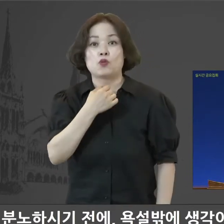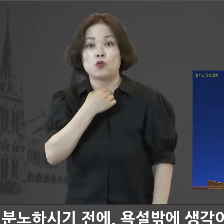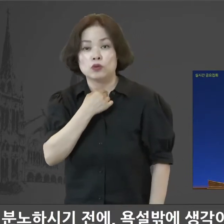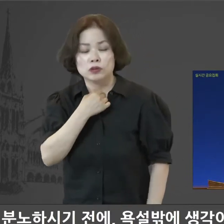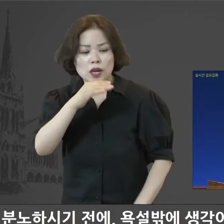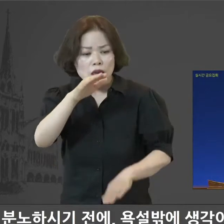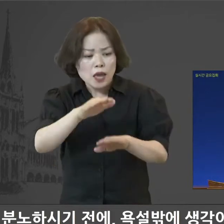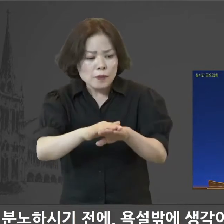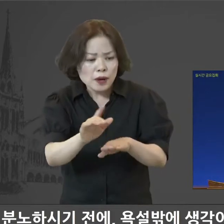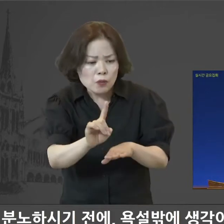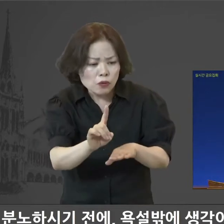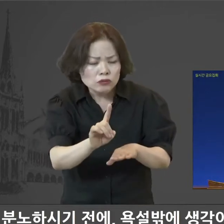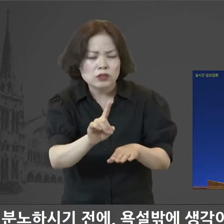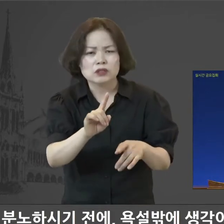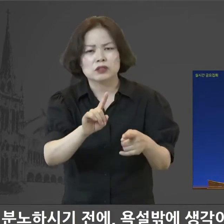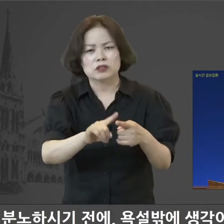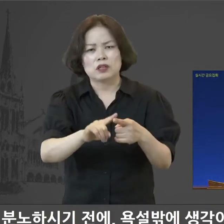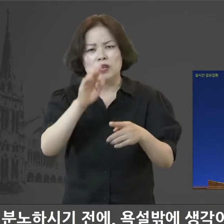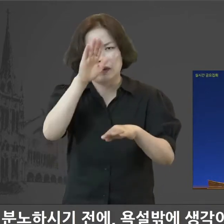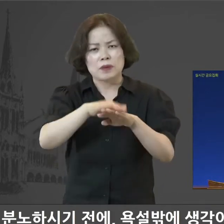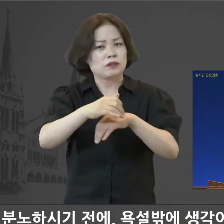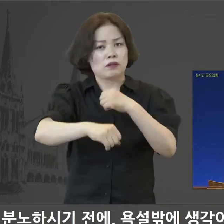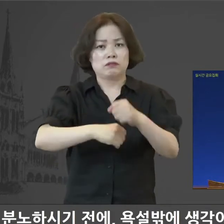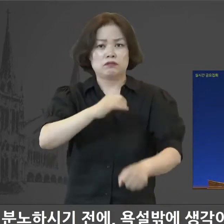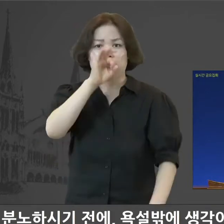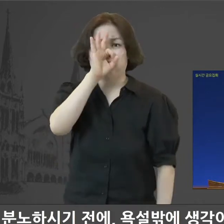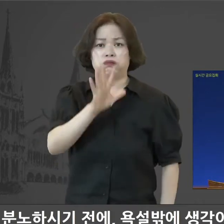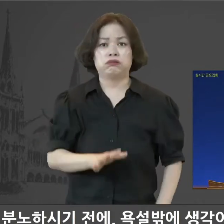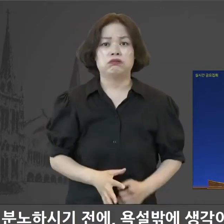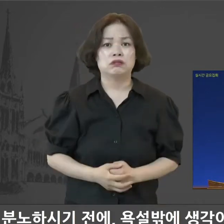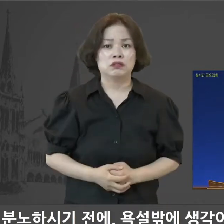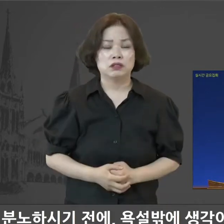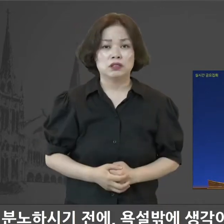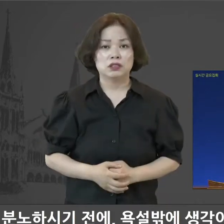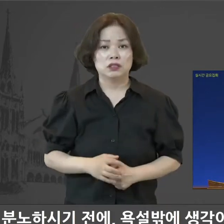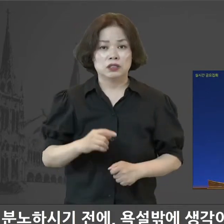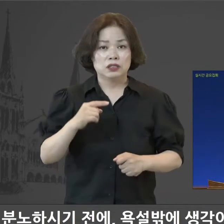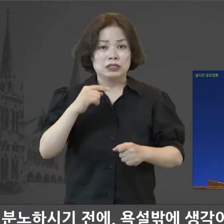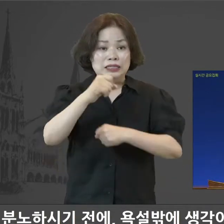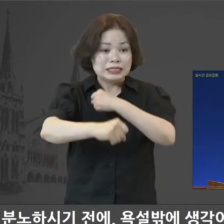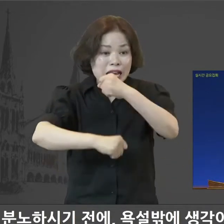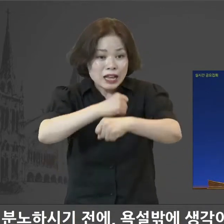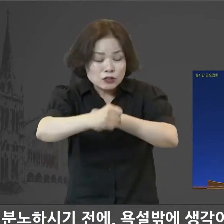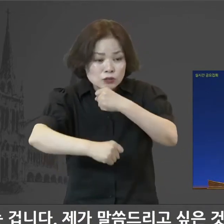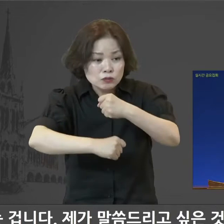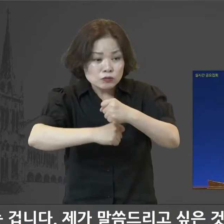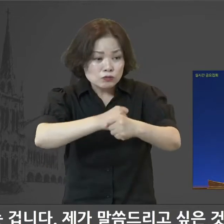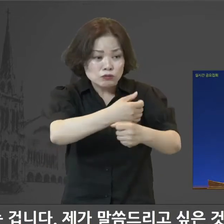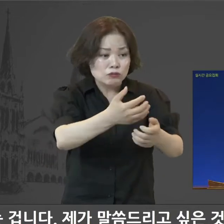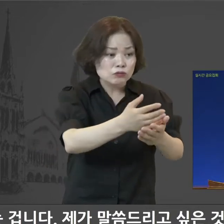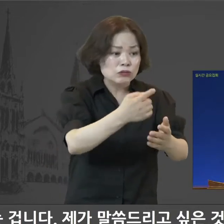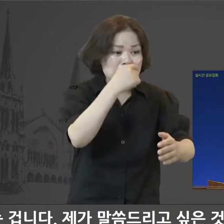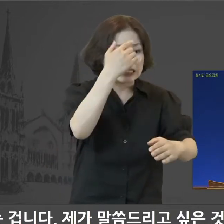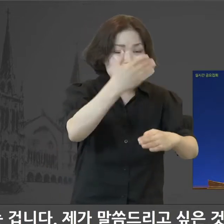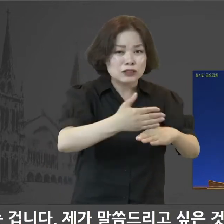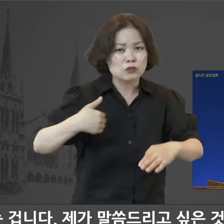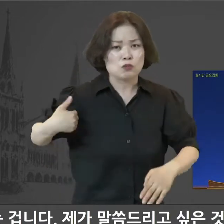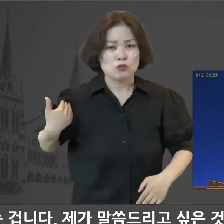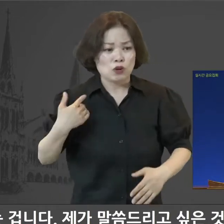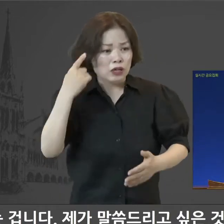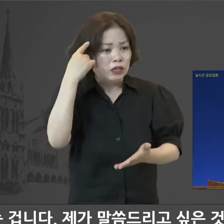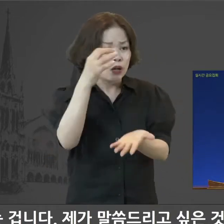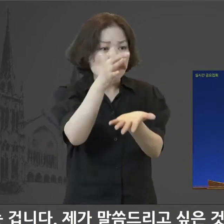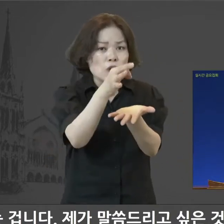예배가 무엇인지 모르는 사람은 예배의 자유를 지킬 수가 없습니다. 자유민주주의가 무엇인지 모르고 그 가치가 무엇인지 모르는